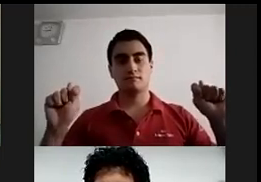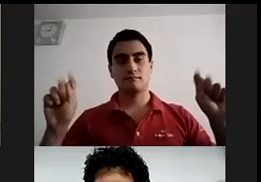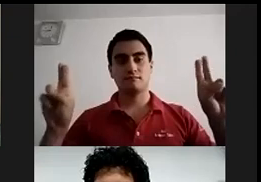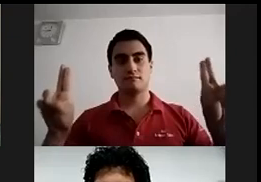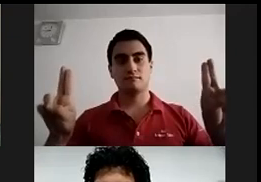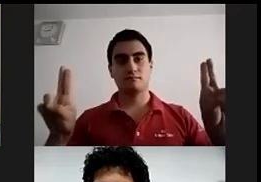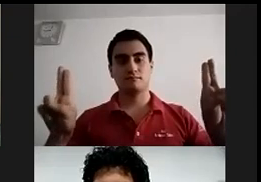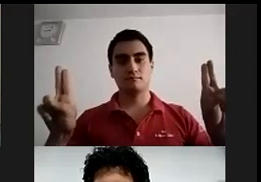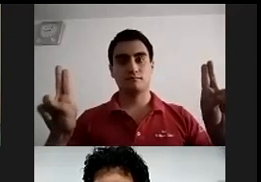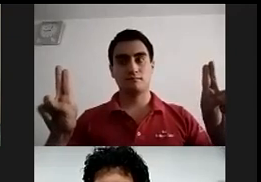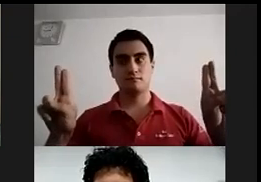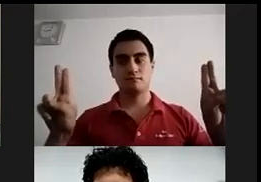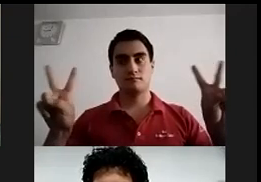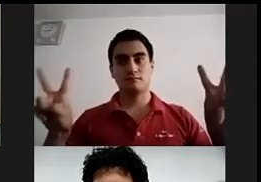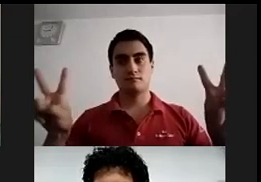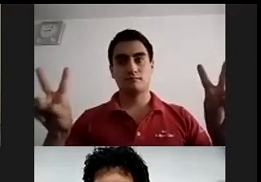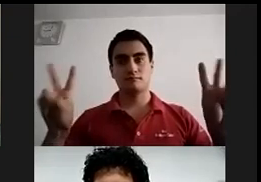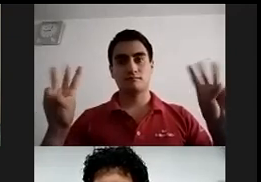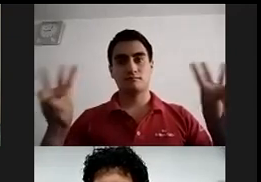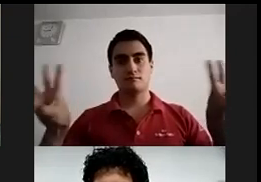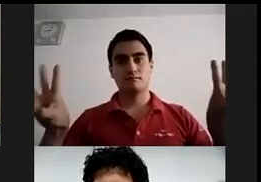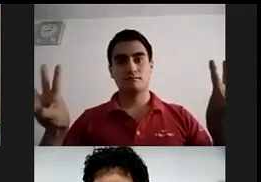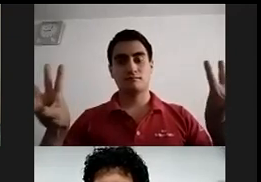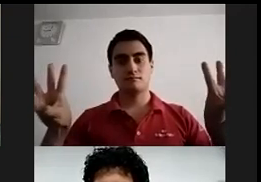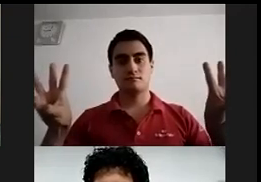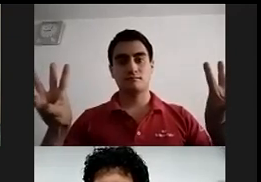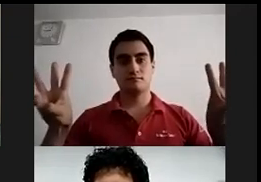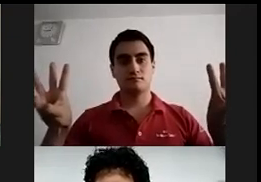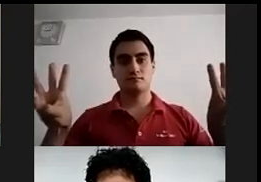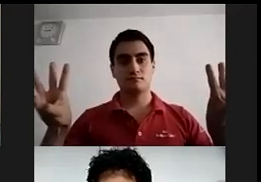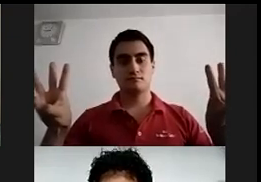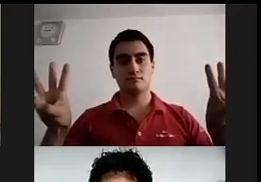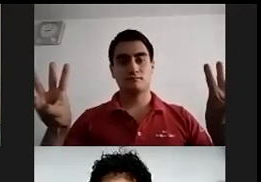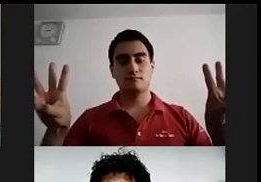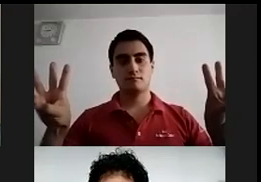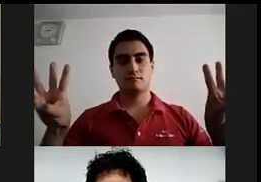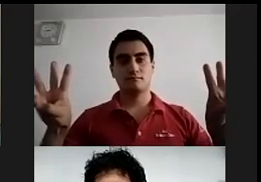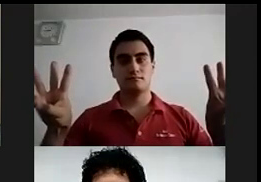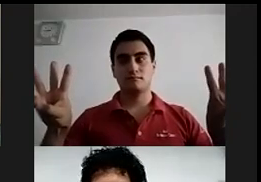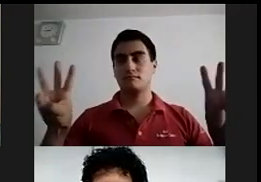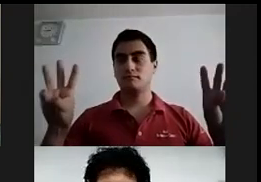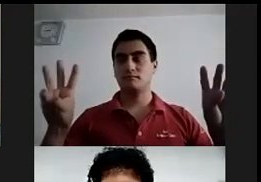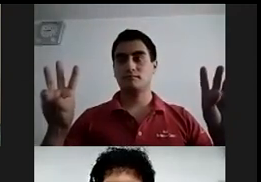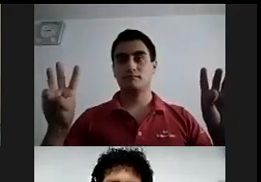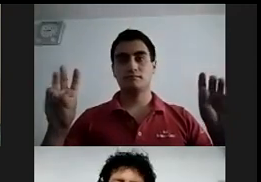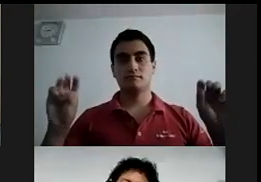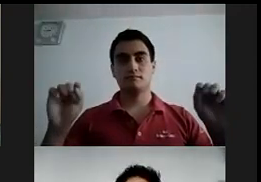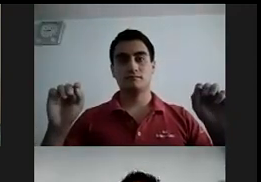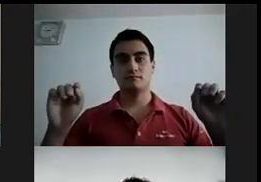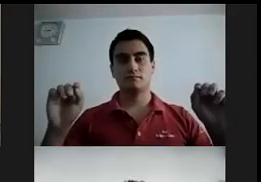es tal. Y te dice, no, aquí es así. Y ya tienes que corregirte. Pero mientras tú vayas ampliándote y practicando, te sirve de mucho. Pero